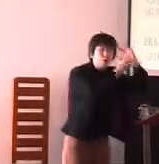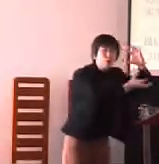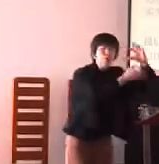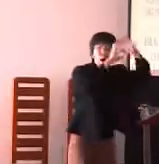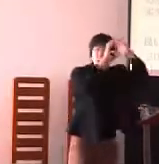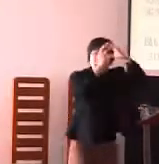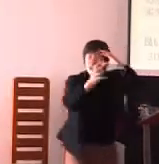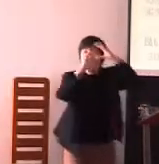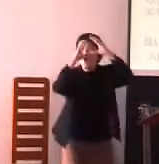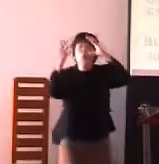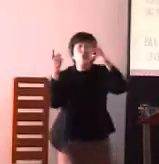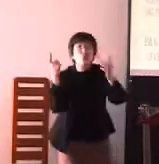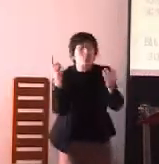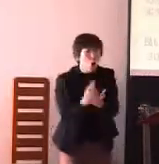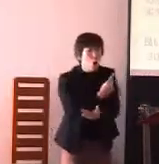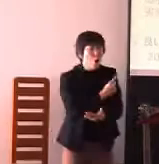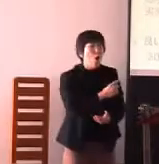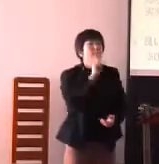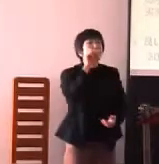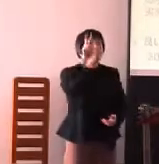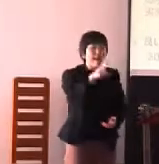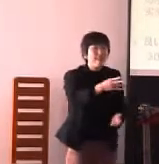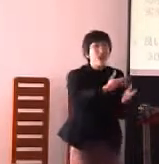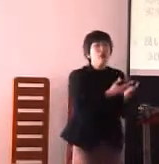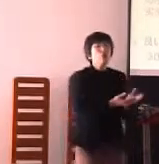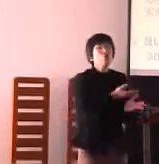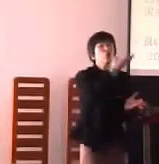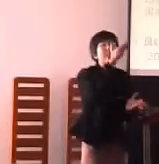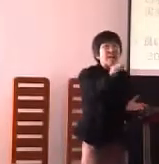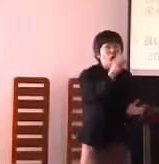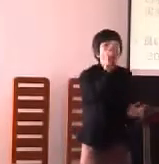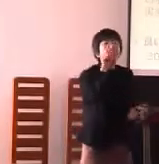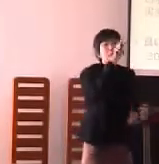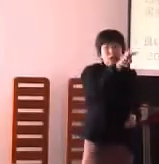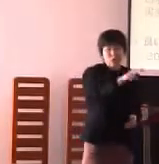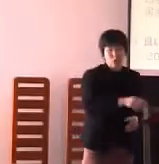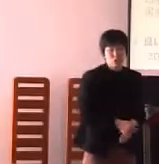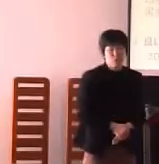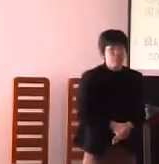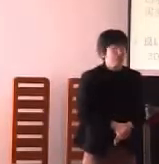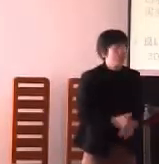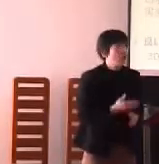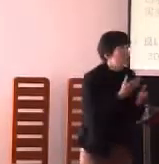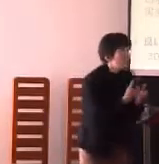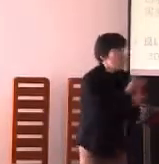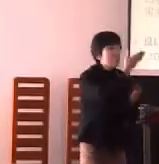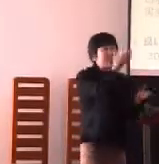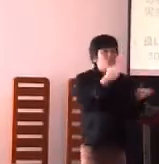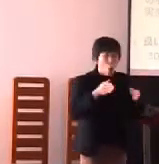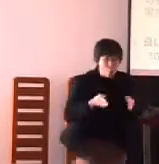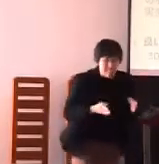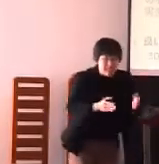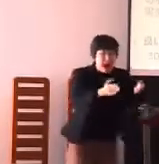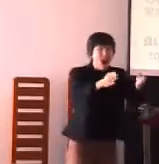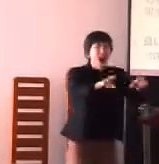将来未来が見えていました。主の備えられた道が信じておりました。